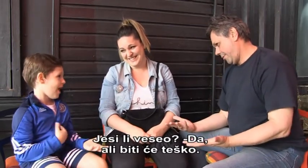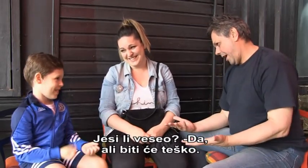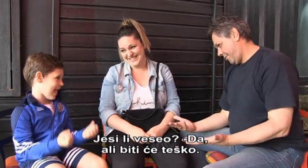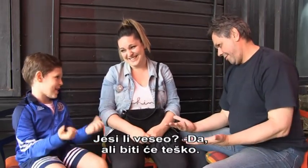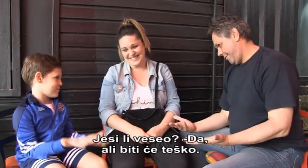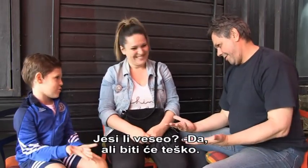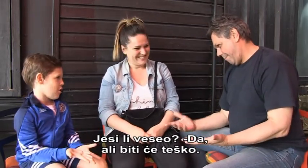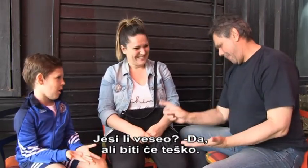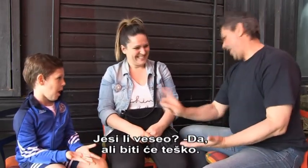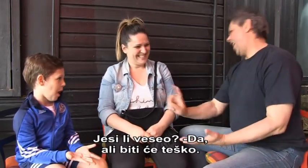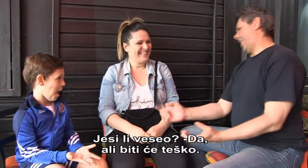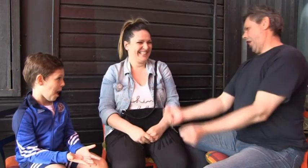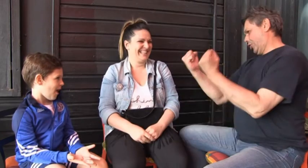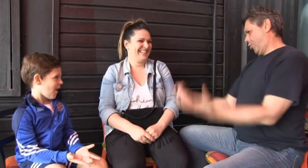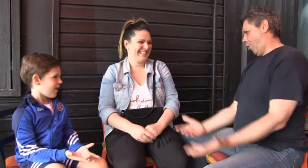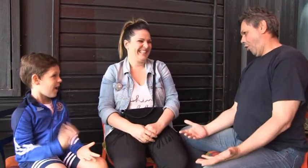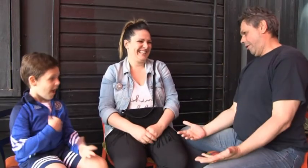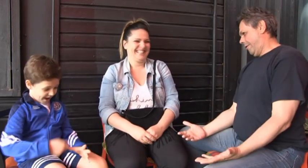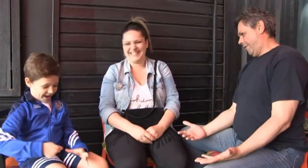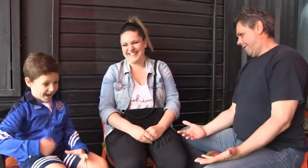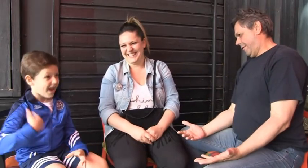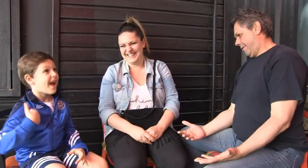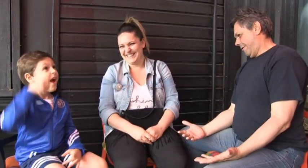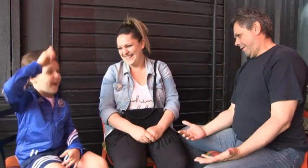Zašto? Pa nije teško.